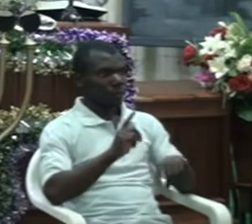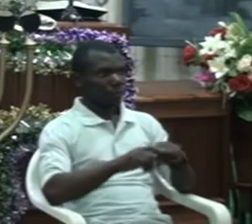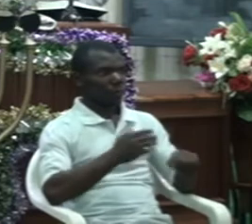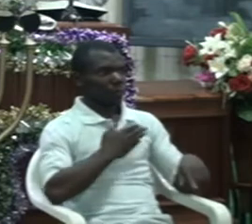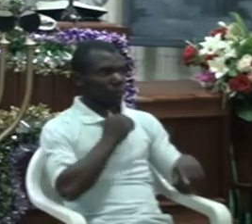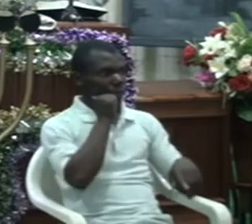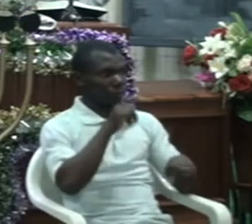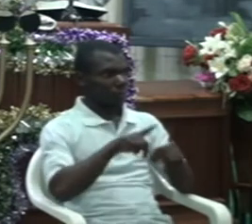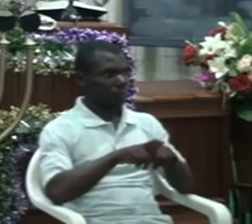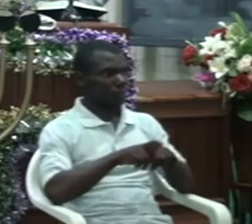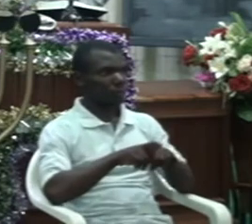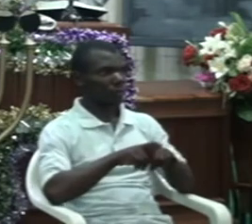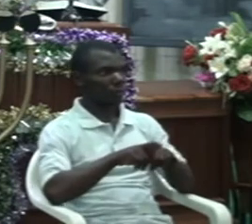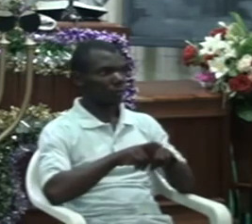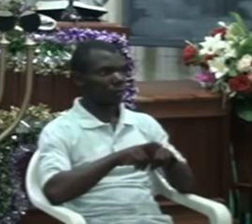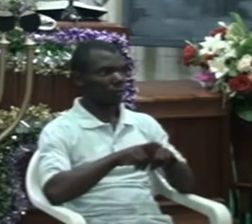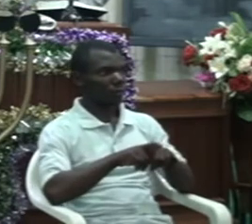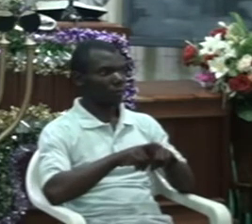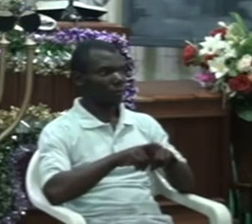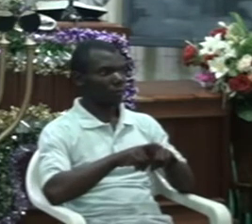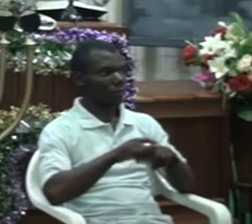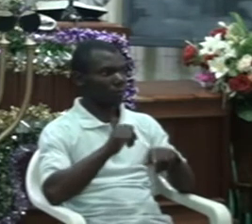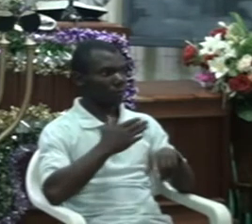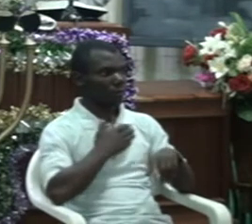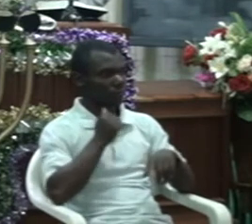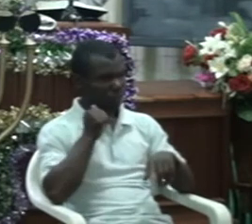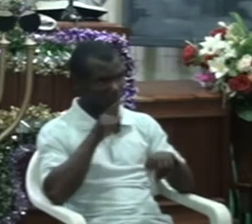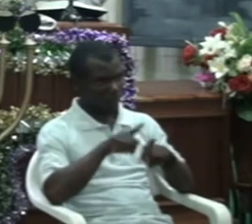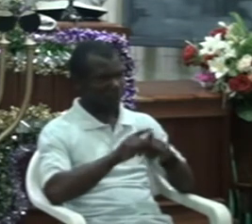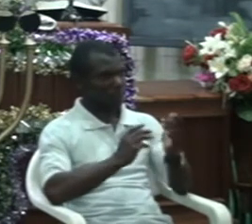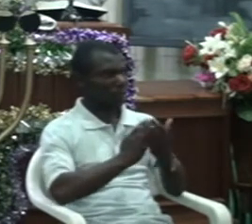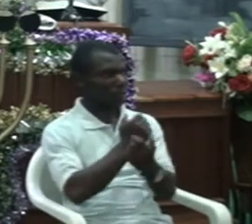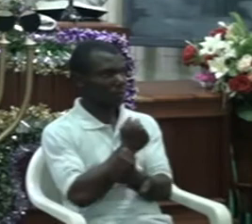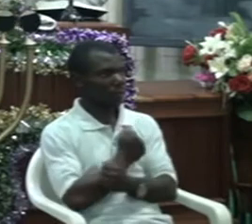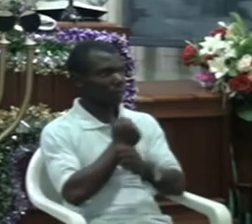soeur, ma soeur, ma soeur bien-aimée,